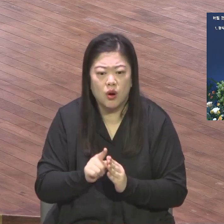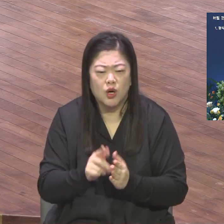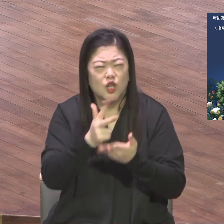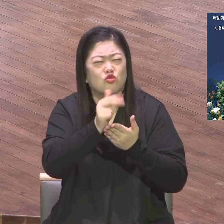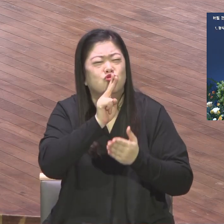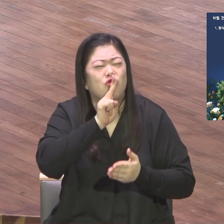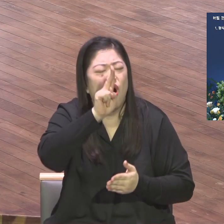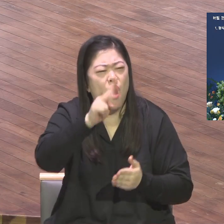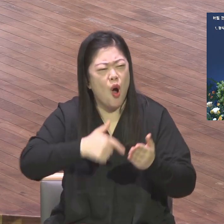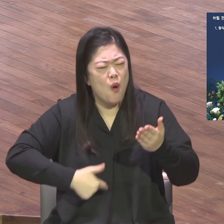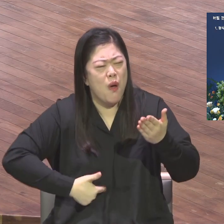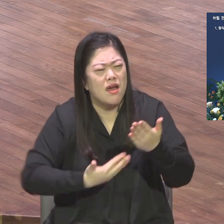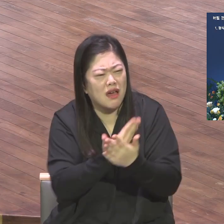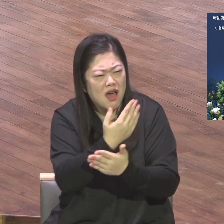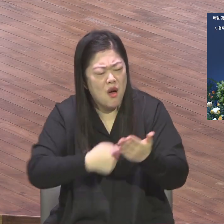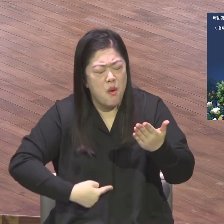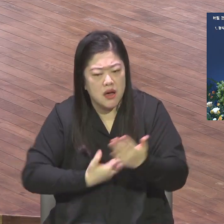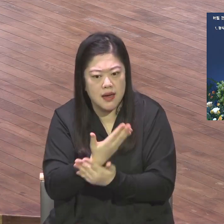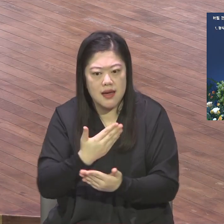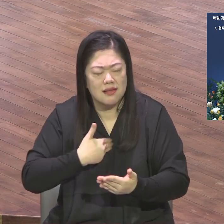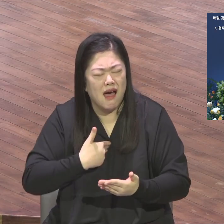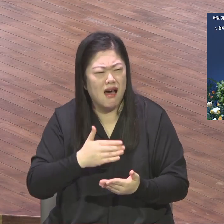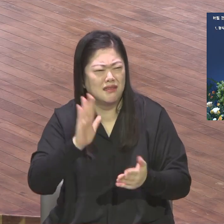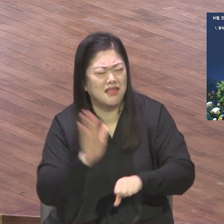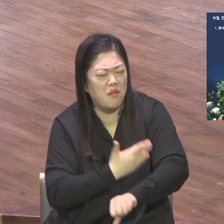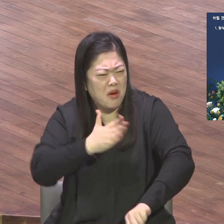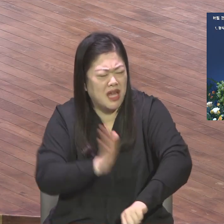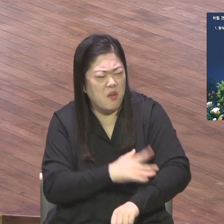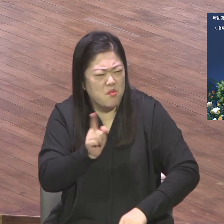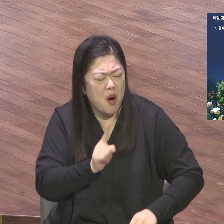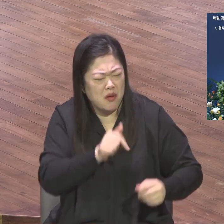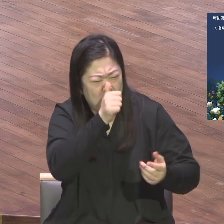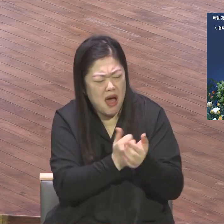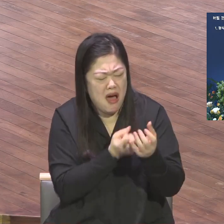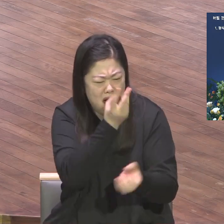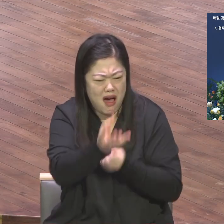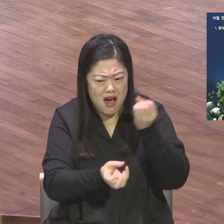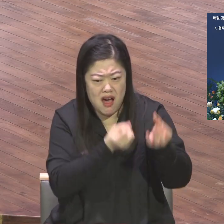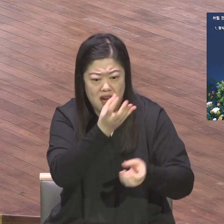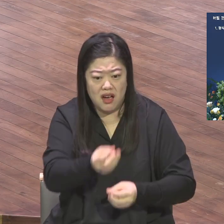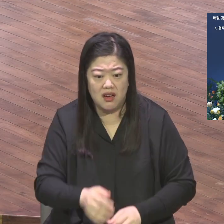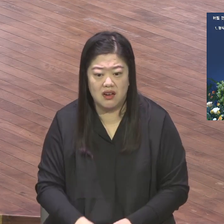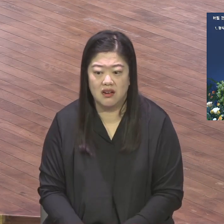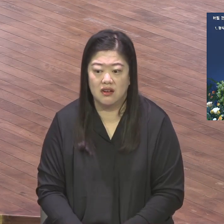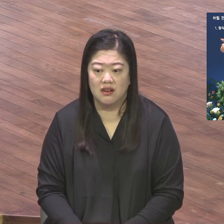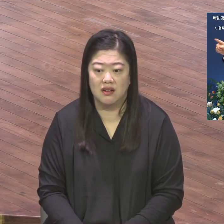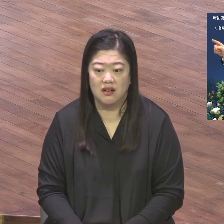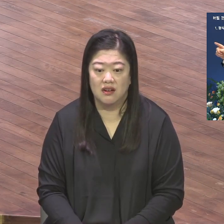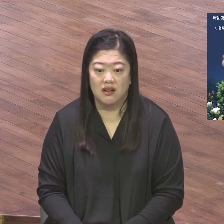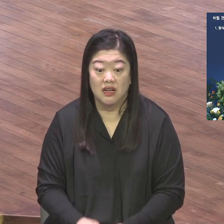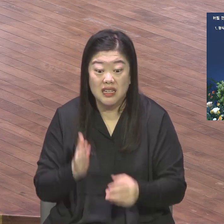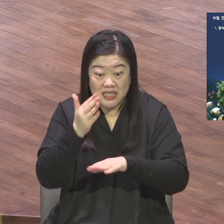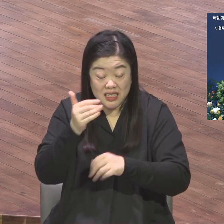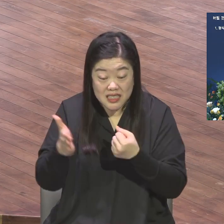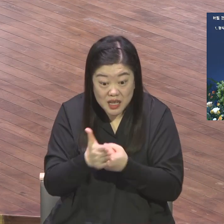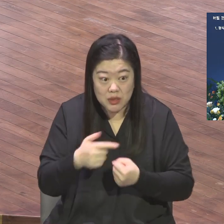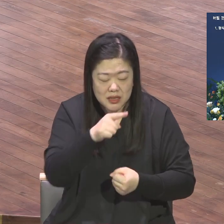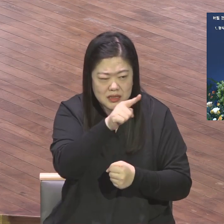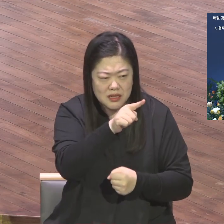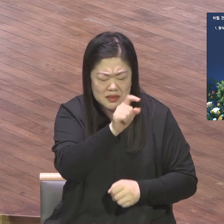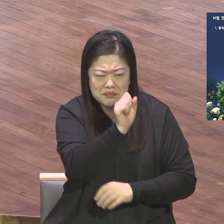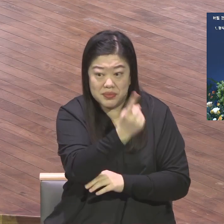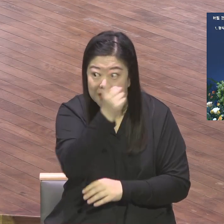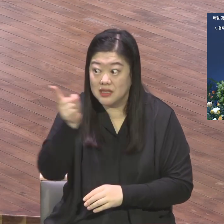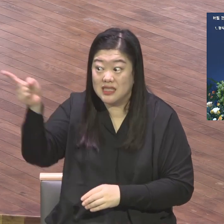왜 목이 터져라고. 그래가지고 내 한이 맺혀가지고 기도굴 만드는 게 우리 교회 기도굴이 있잖아요. 어느